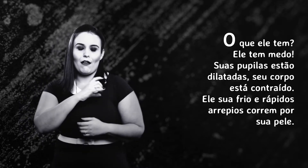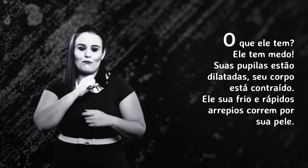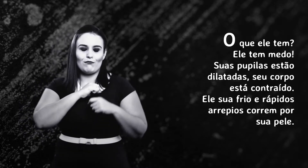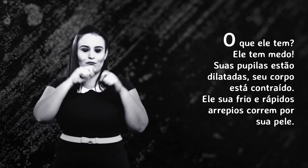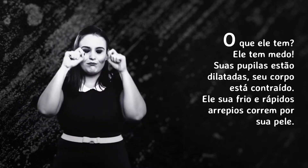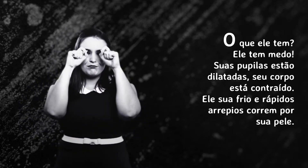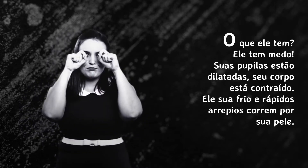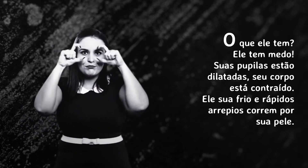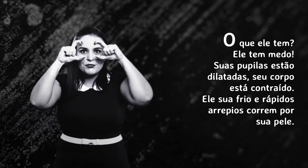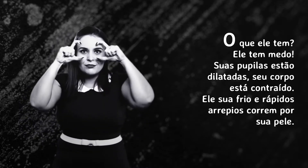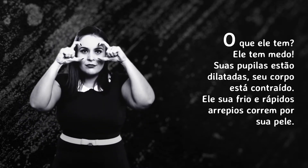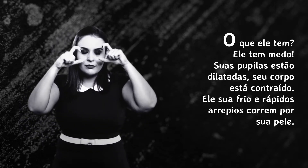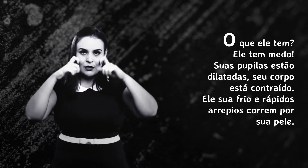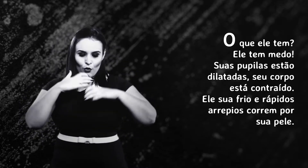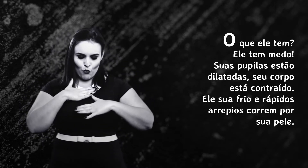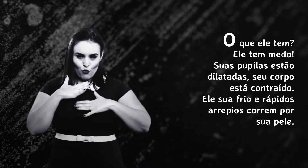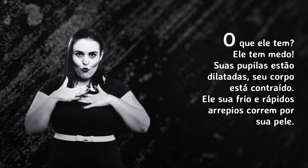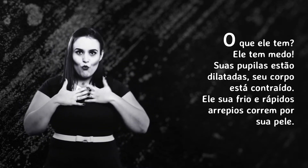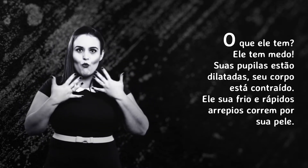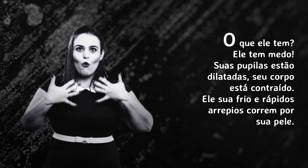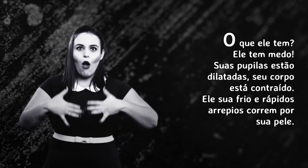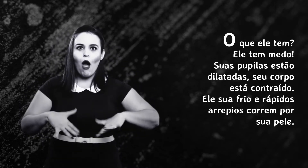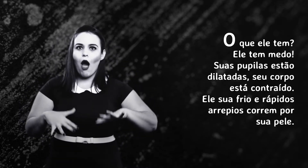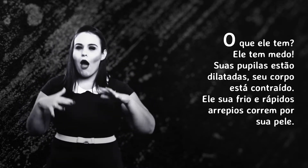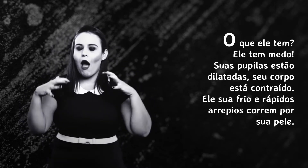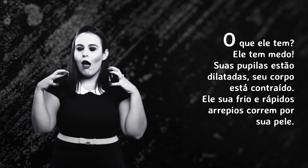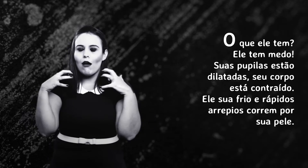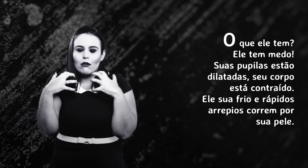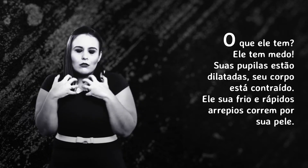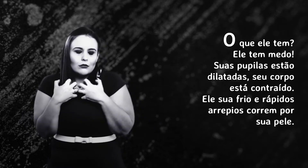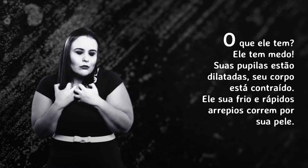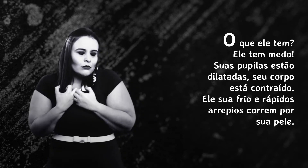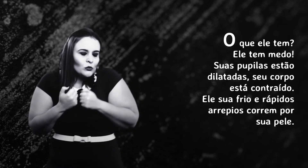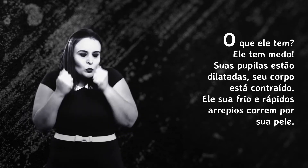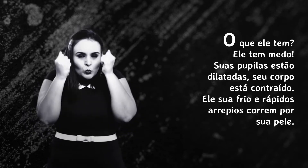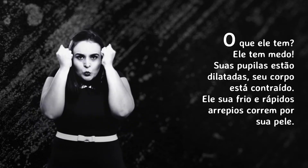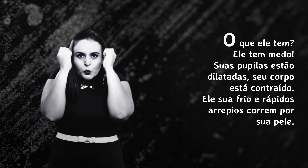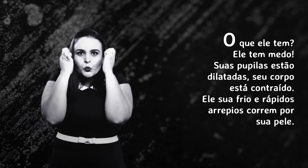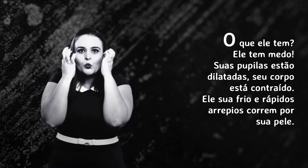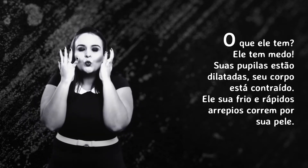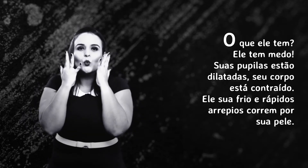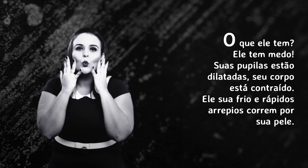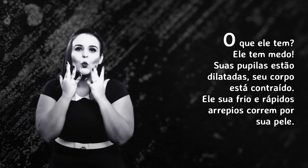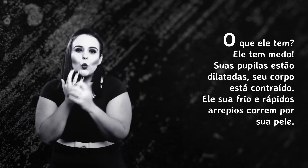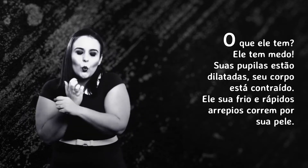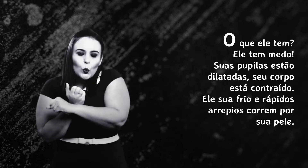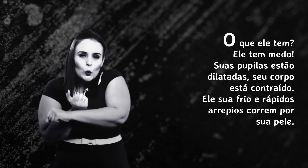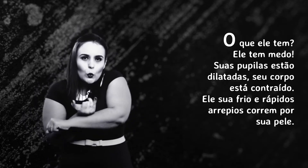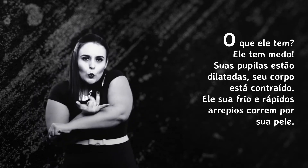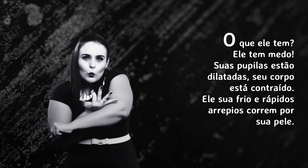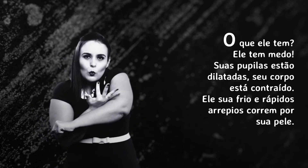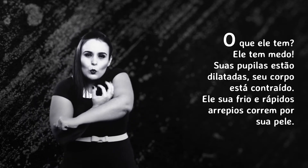estão dilatadas. Seu corpo está contraído. Ele sua frio e rápidos arrepios correm por sua